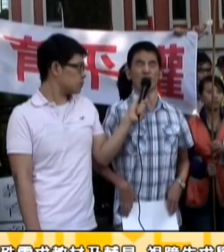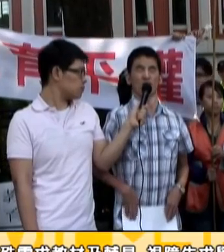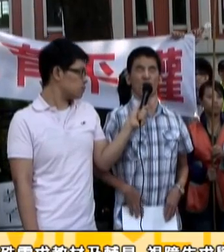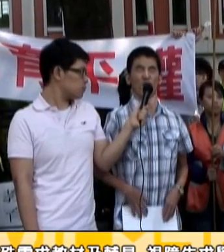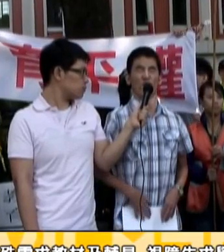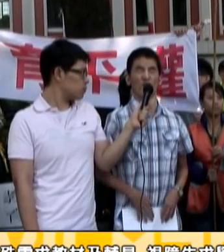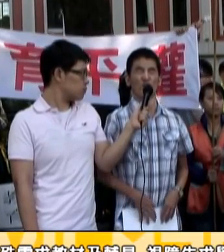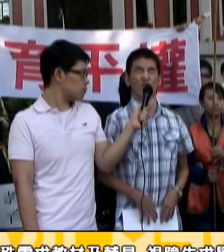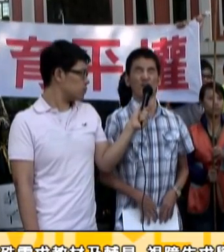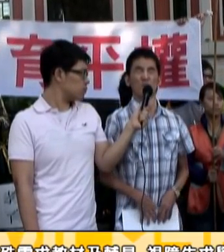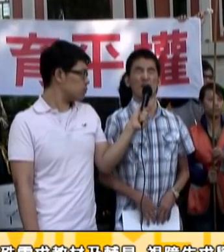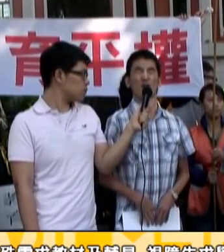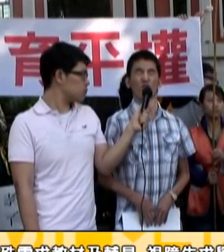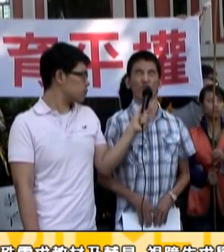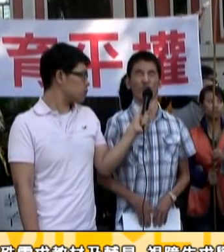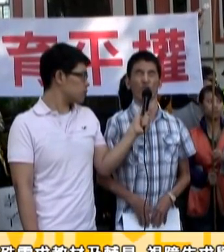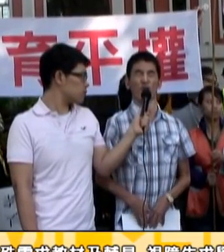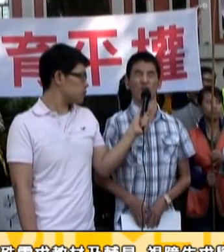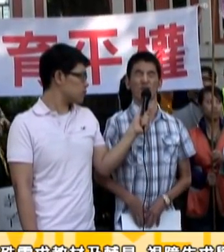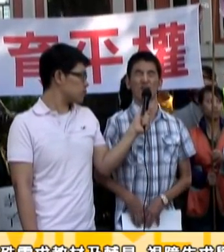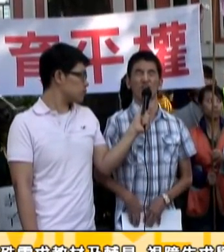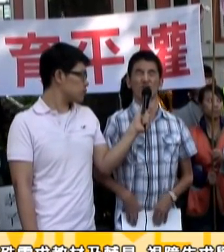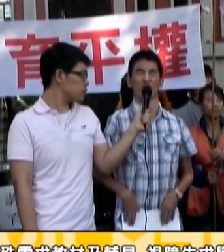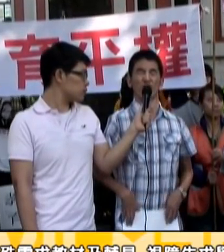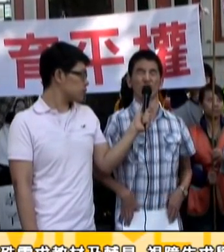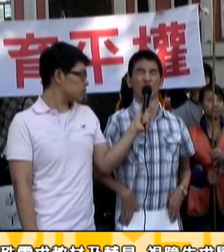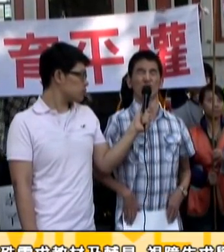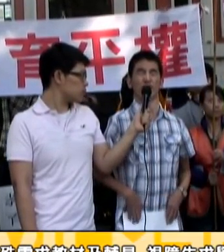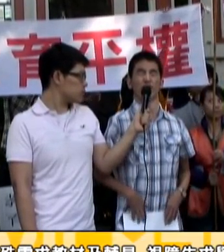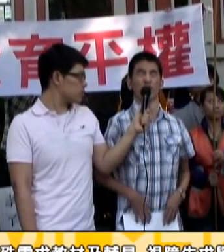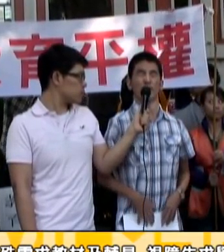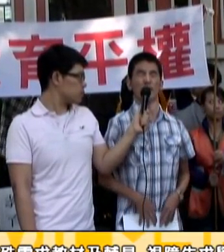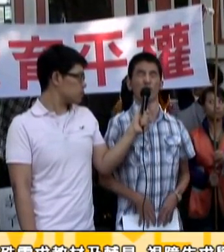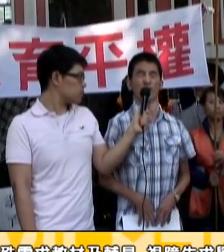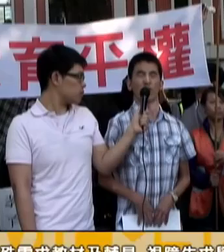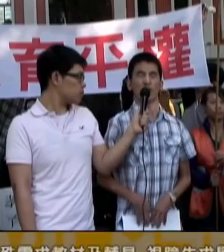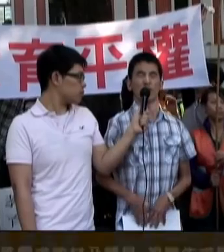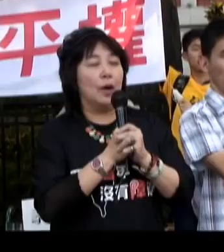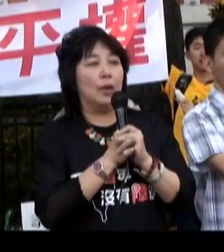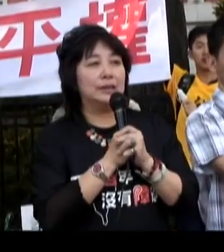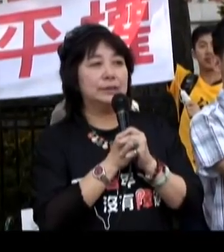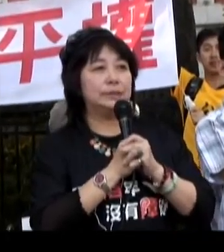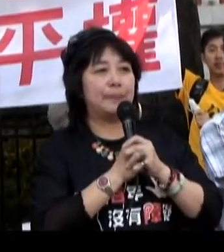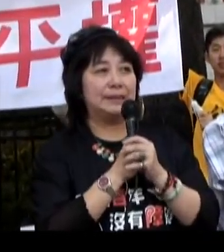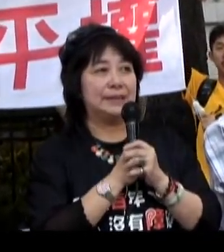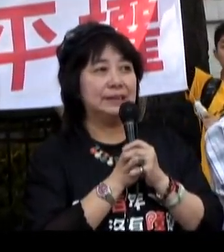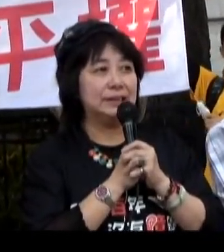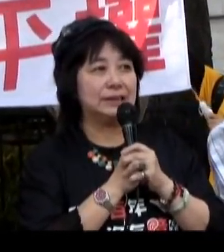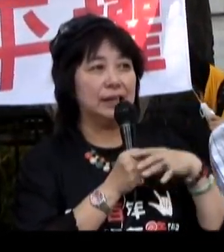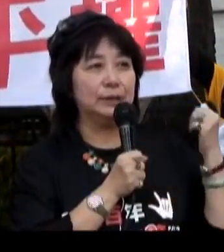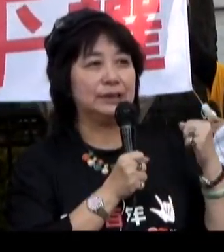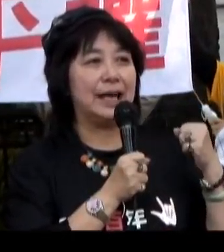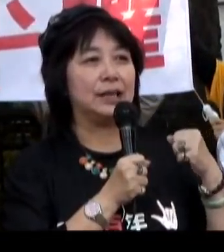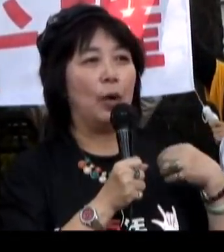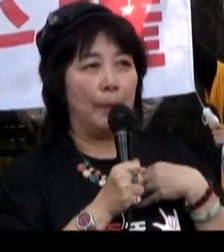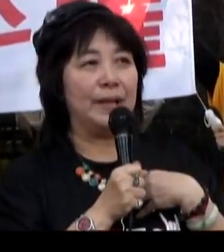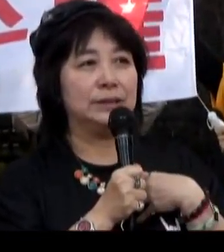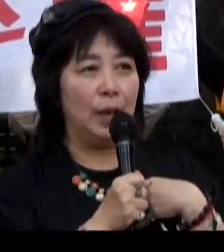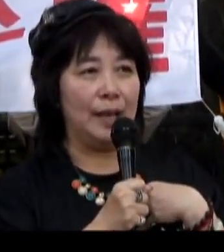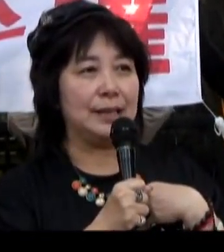求，却因没有足够的经费预算与人力资源而无能为力。 我本身是听语障的，我本身会讲